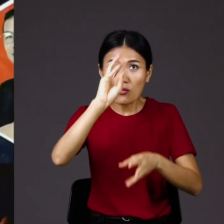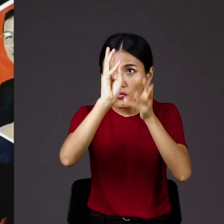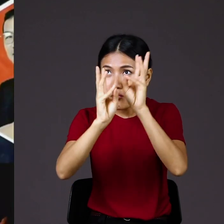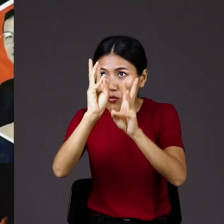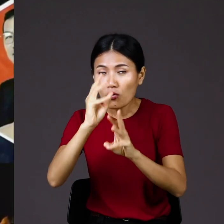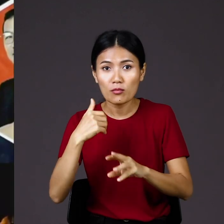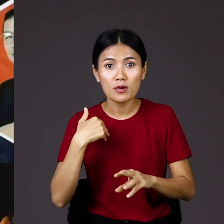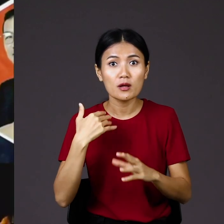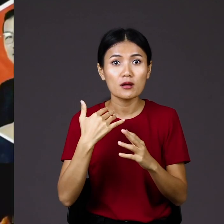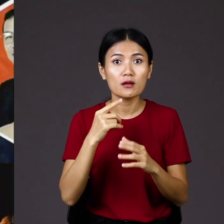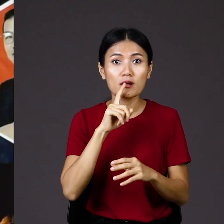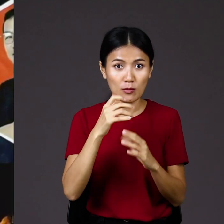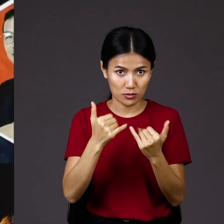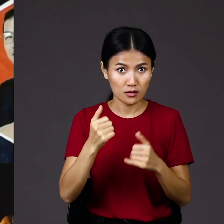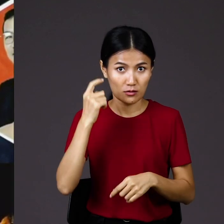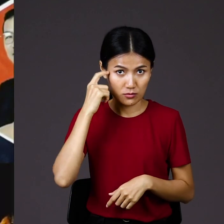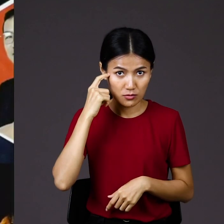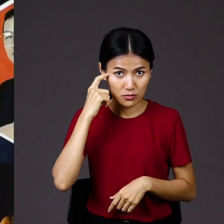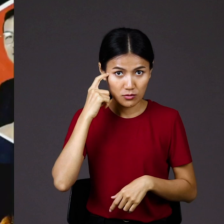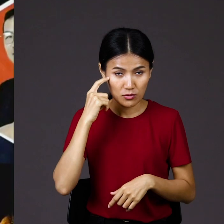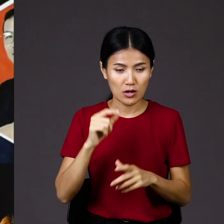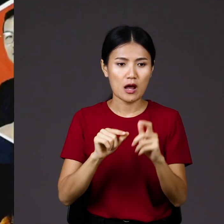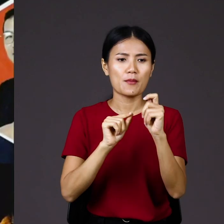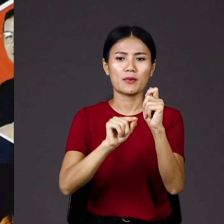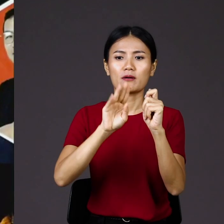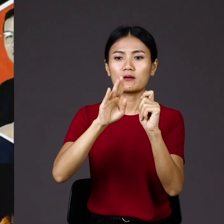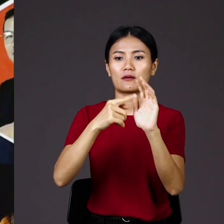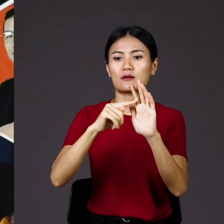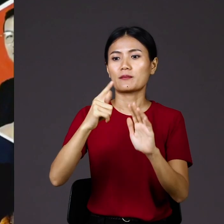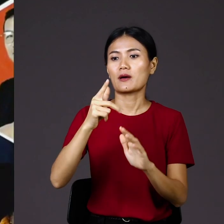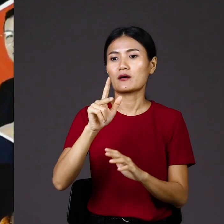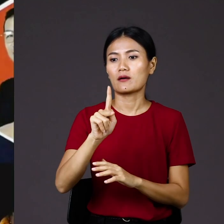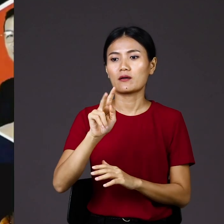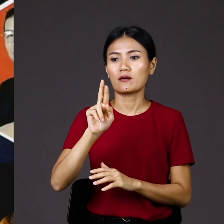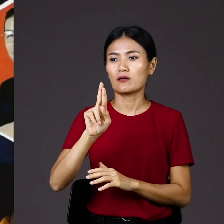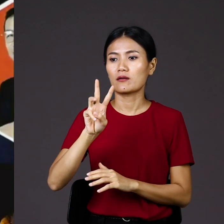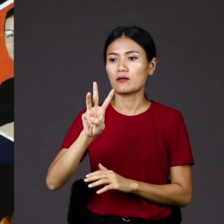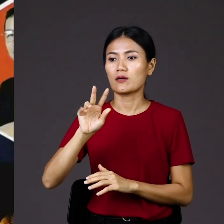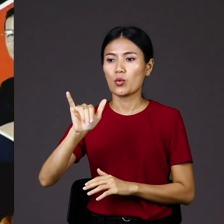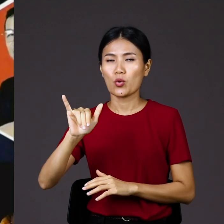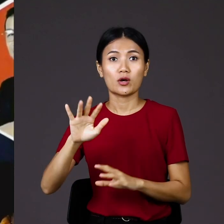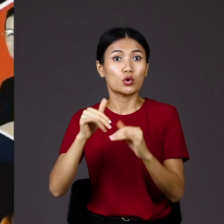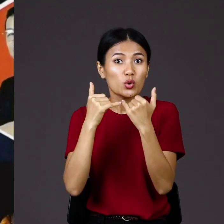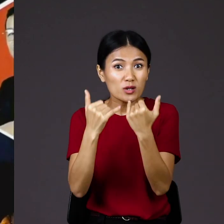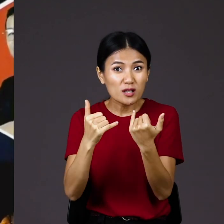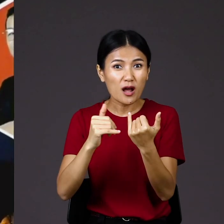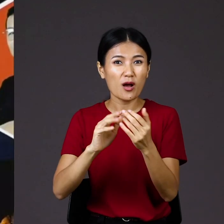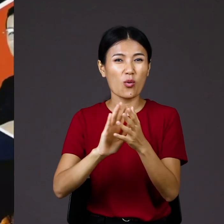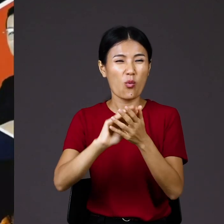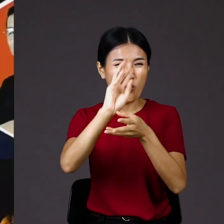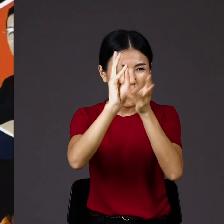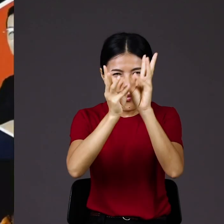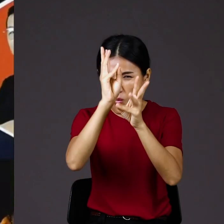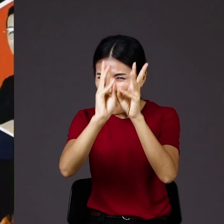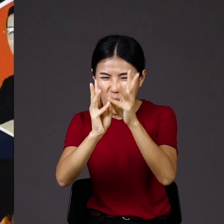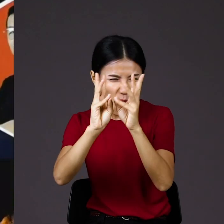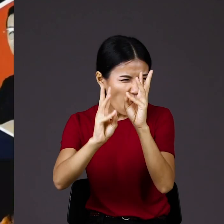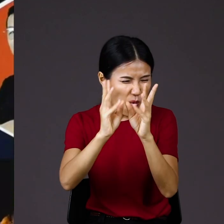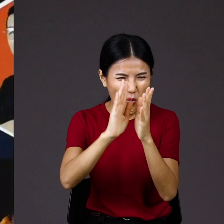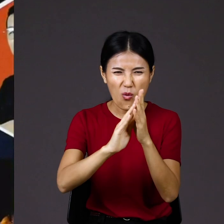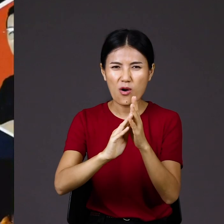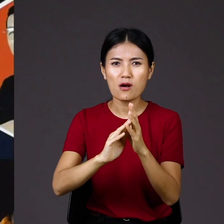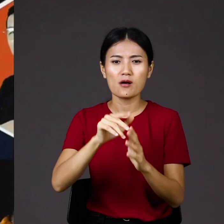บางกรวยเป็นอำเภอที่มีอากาศเสียมากที่สุดในจังหวัดนนทบุรีแต่ไม่ใช่อำเภออื่น